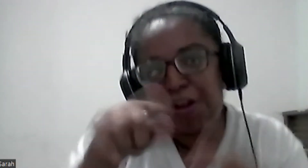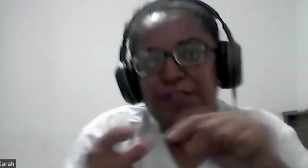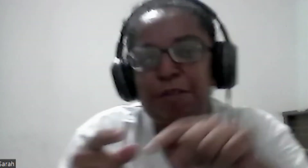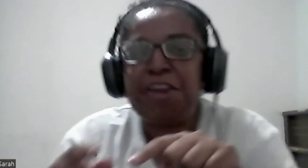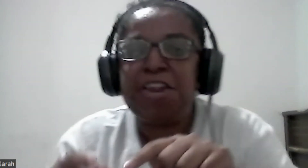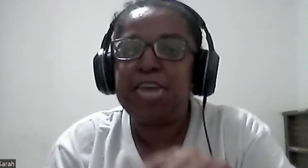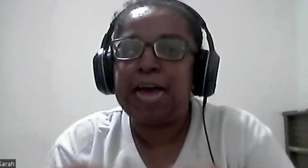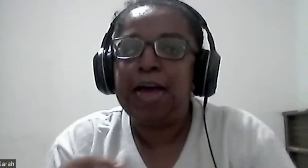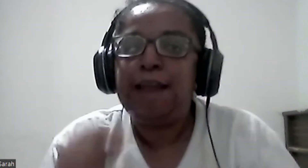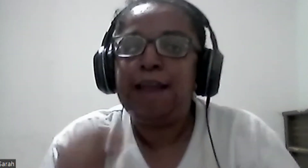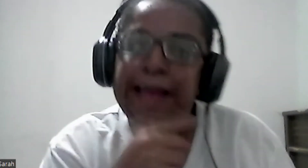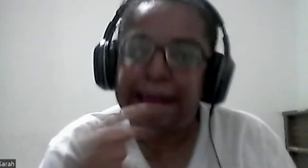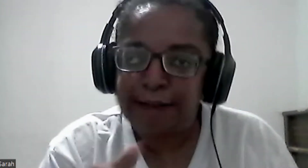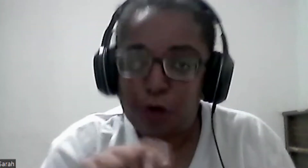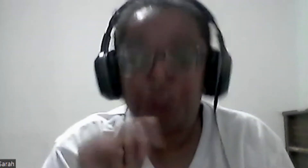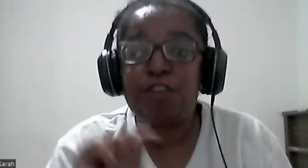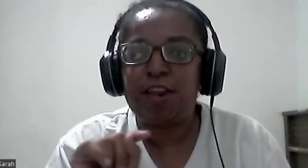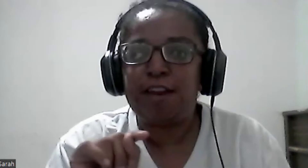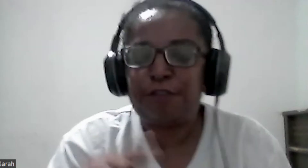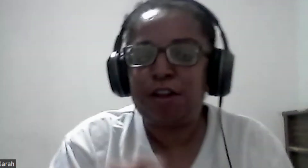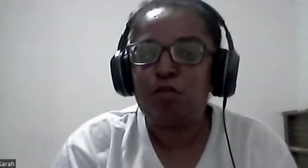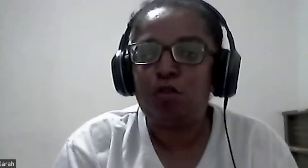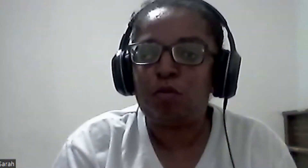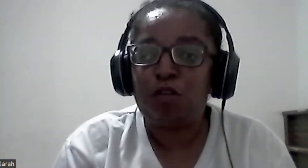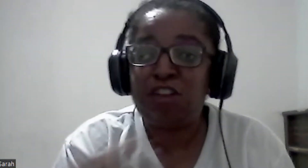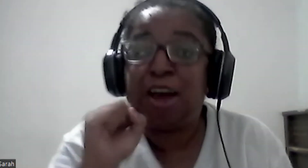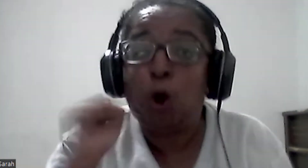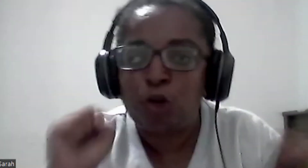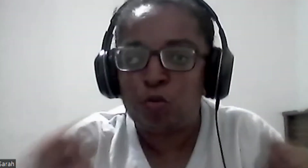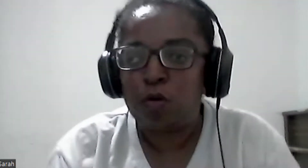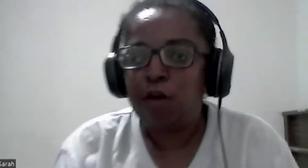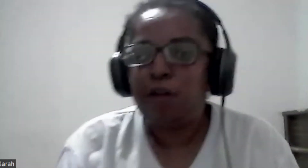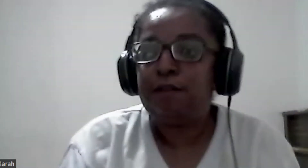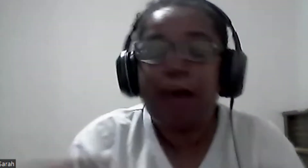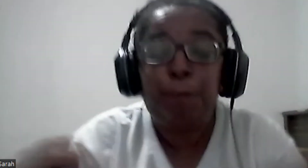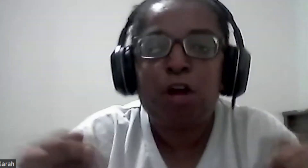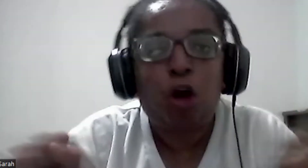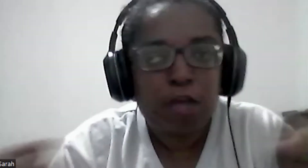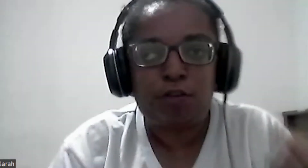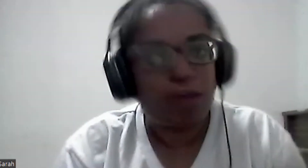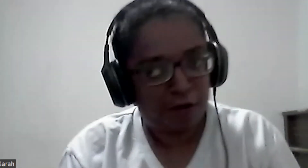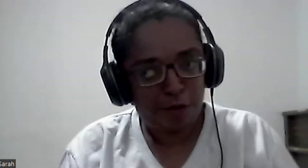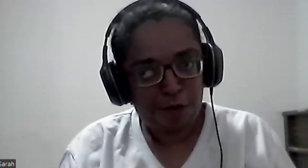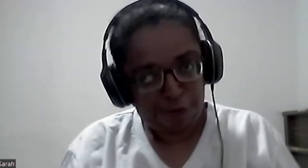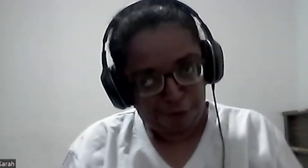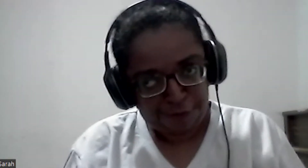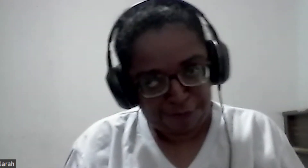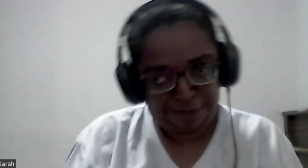da família e dizia, errado, corrigir na frente dos outros. Eu tinha ódio. Não me corrige.